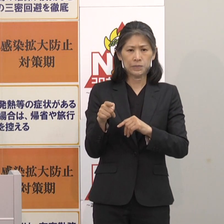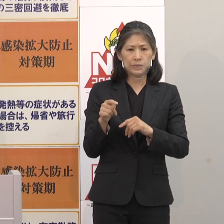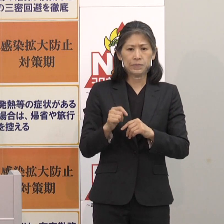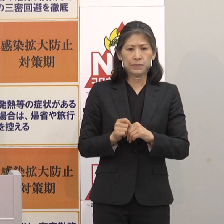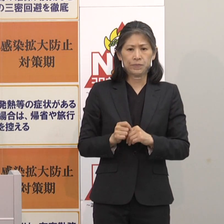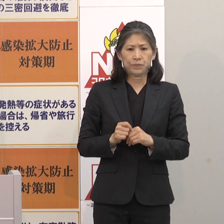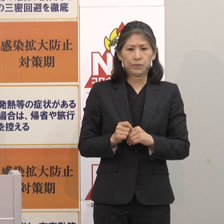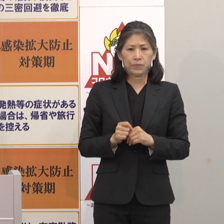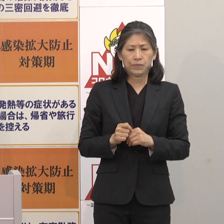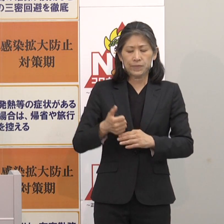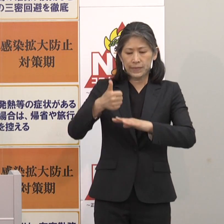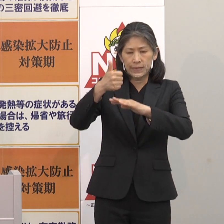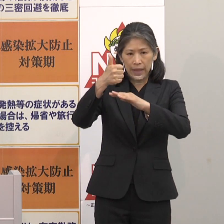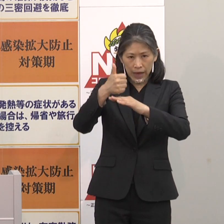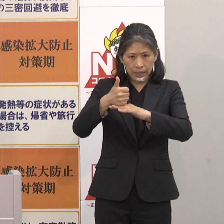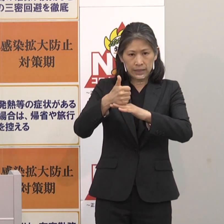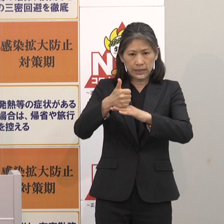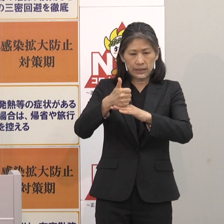大臣等の